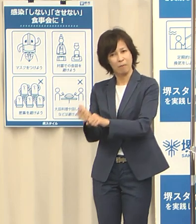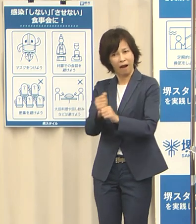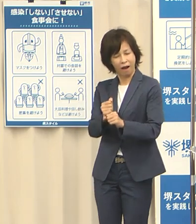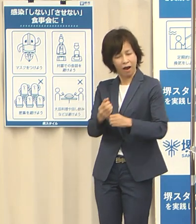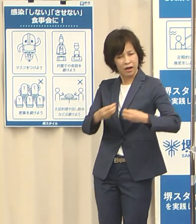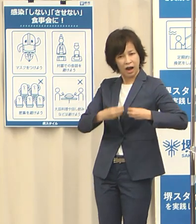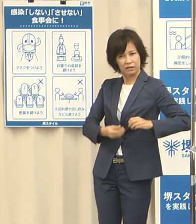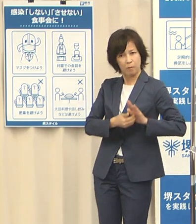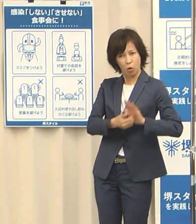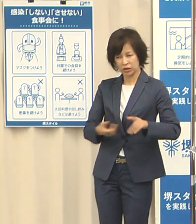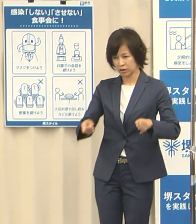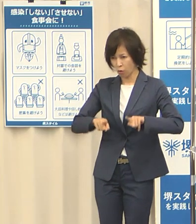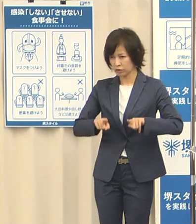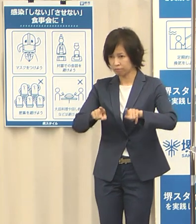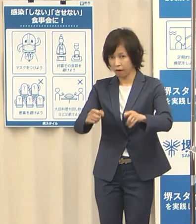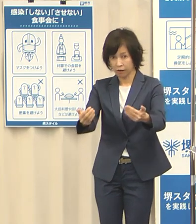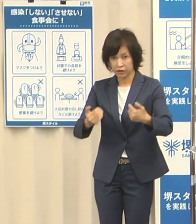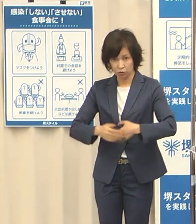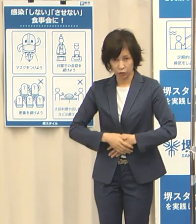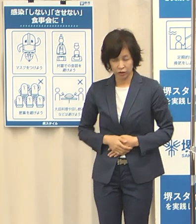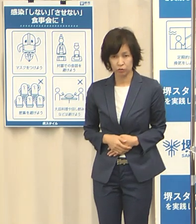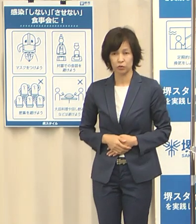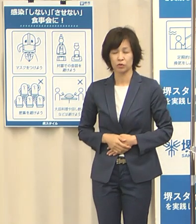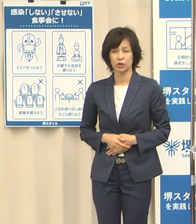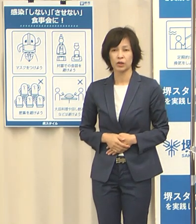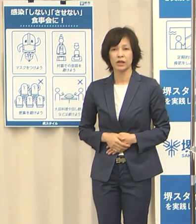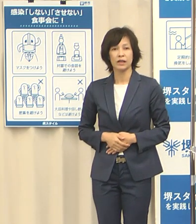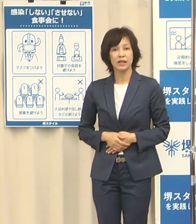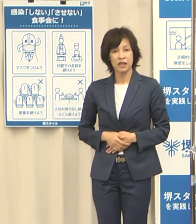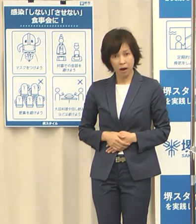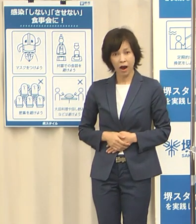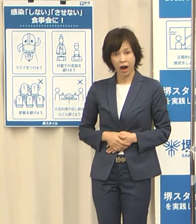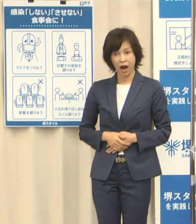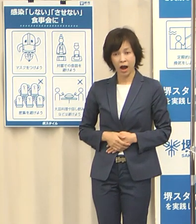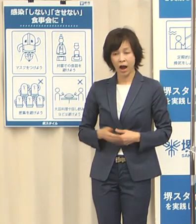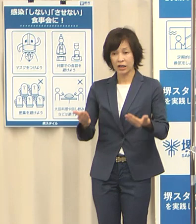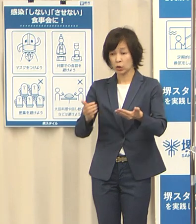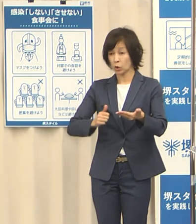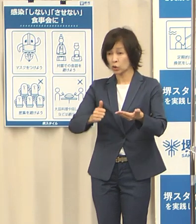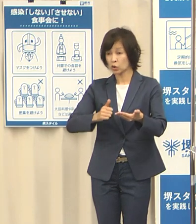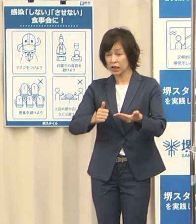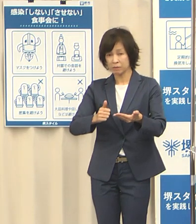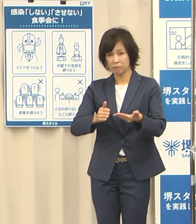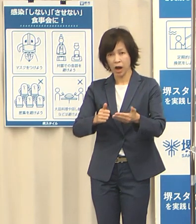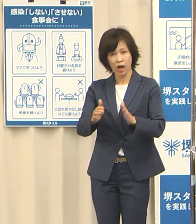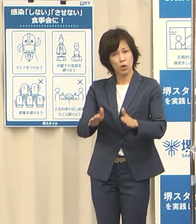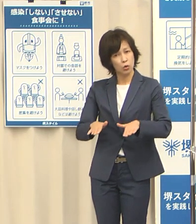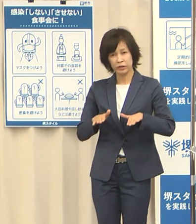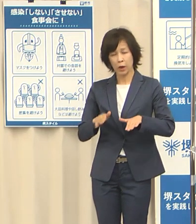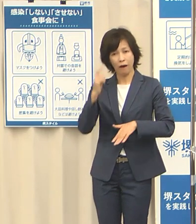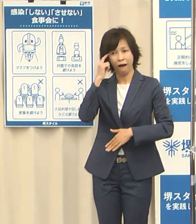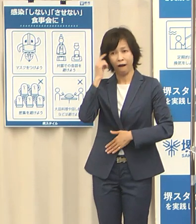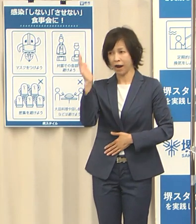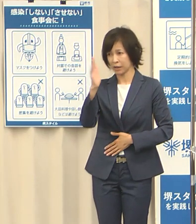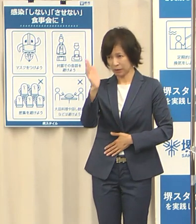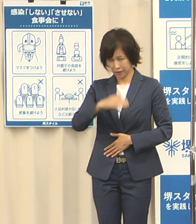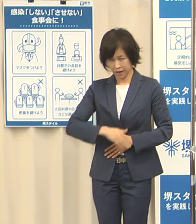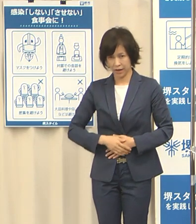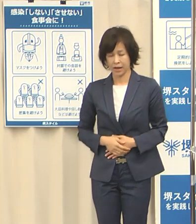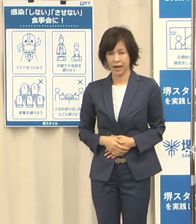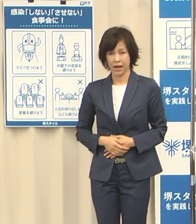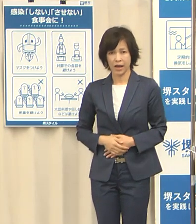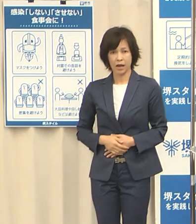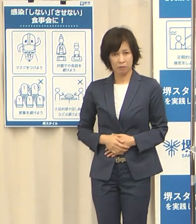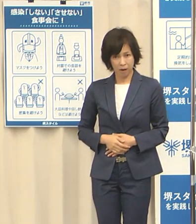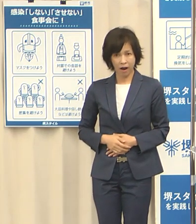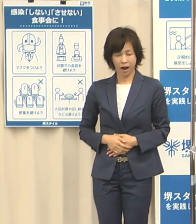指す状況です。ですので今出勤抑制というものを考えておりませんが、堺市として